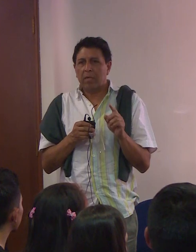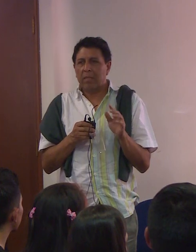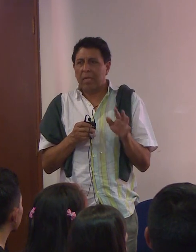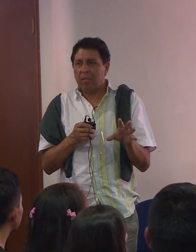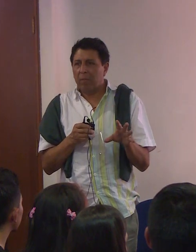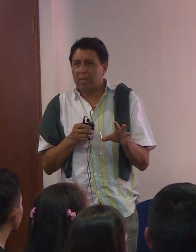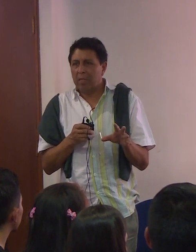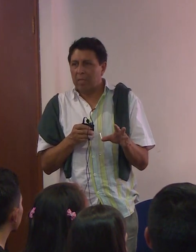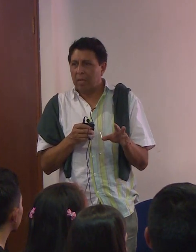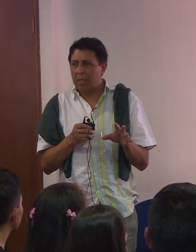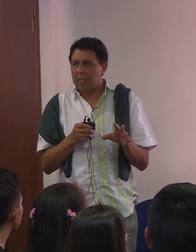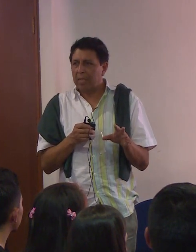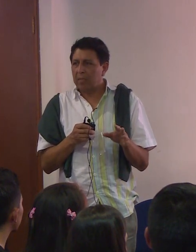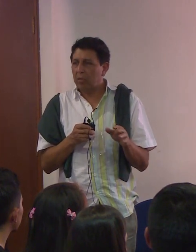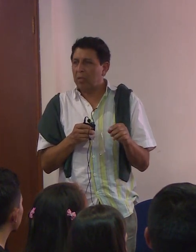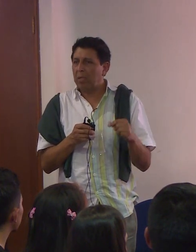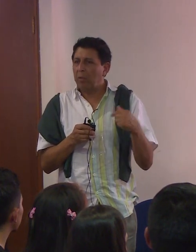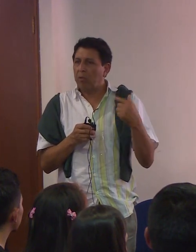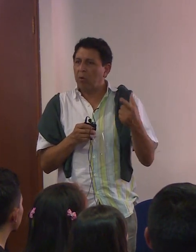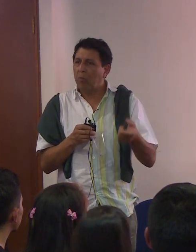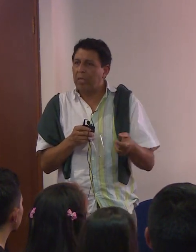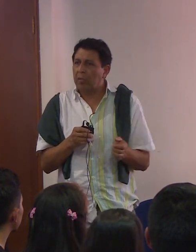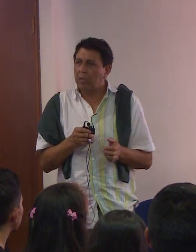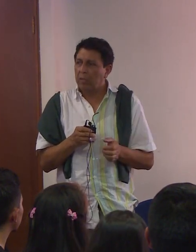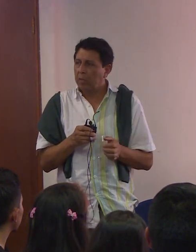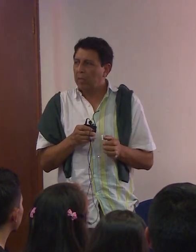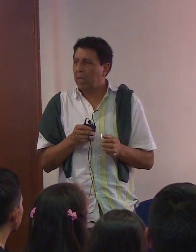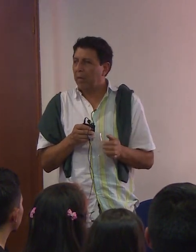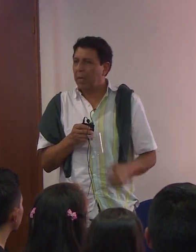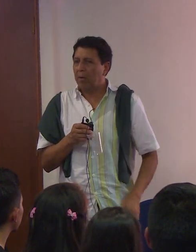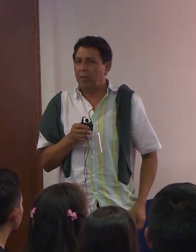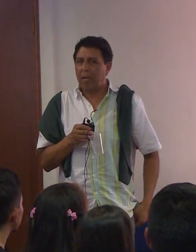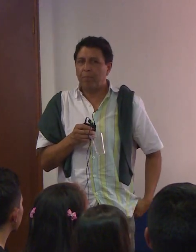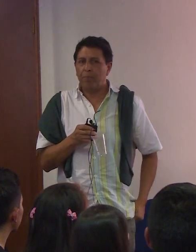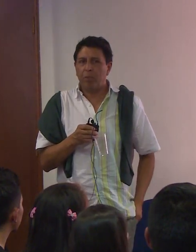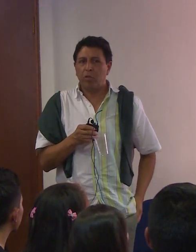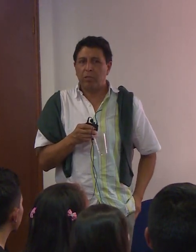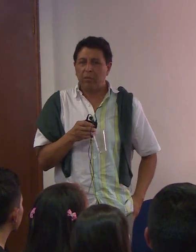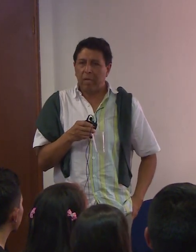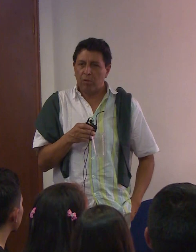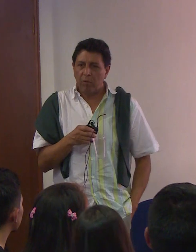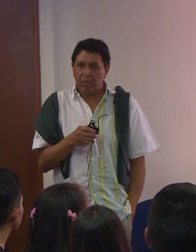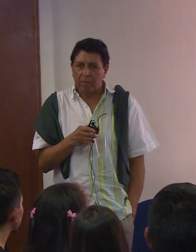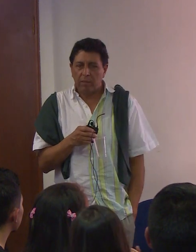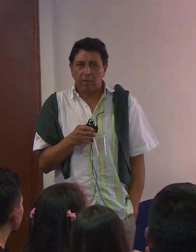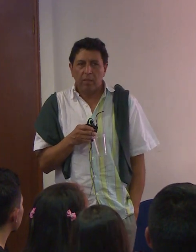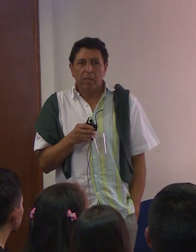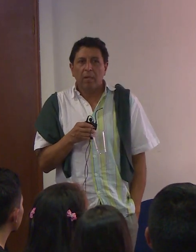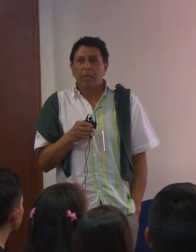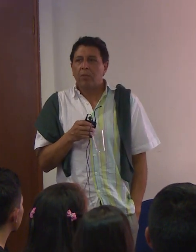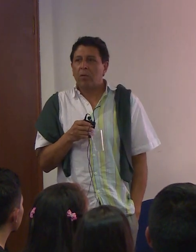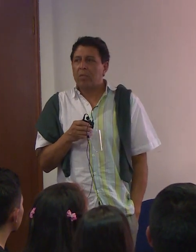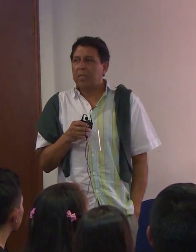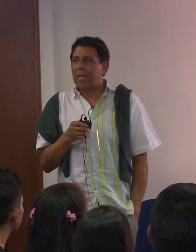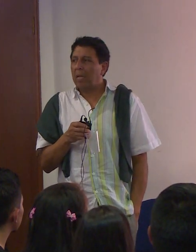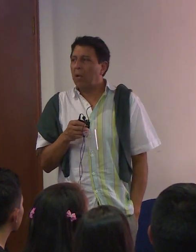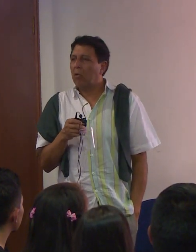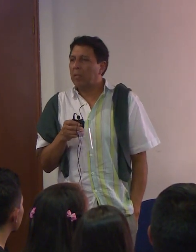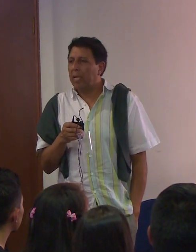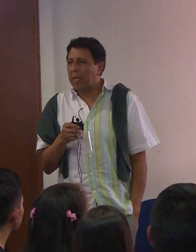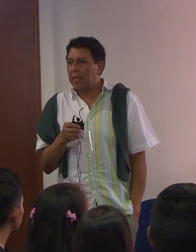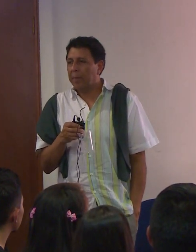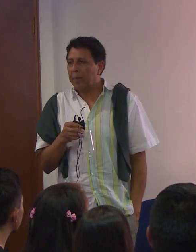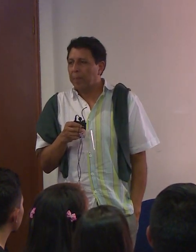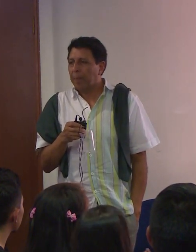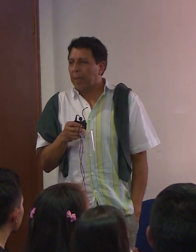Los que están actualmente en sexto, yo les envié un documento derivado del proceso de autoevaluación, donde están